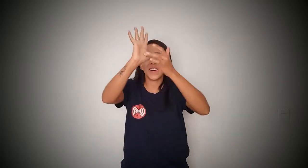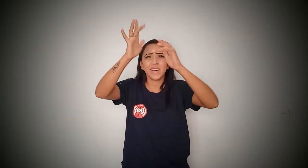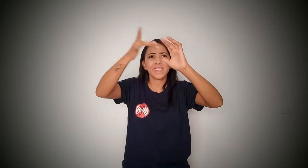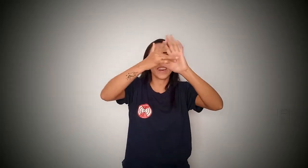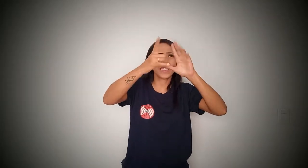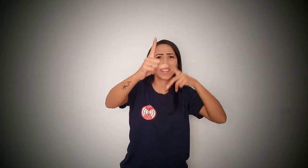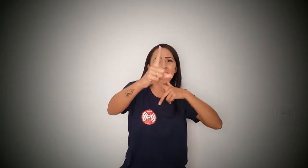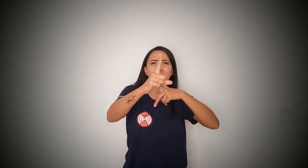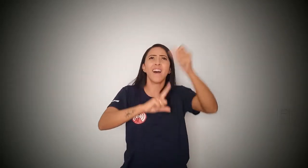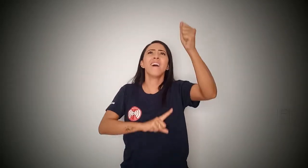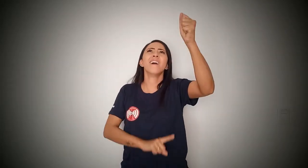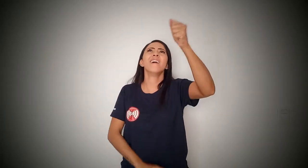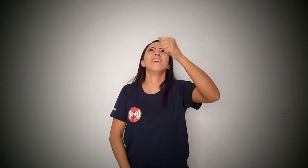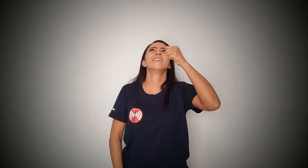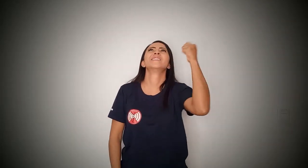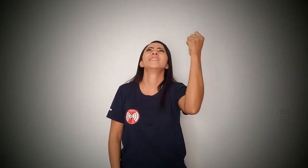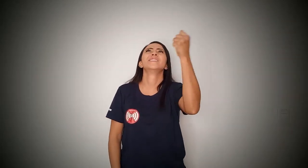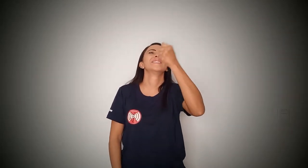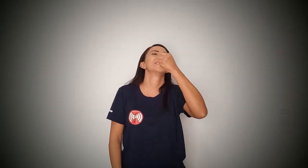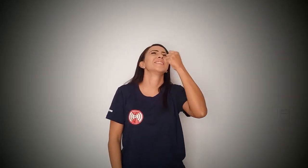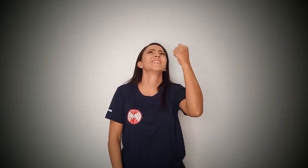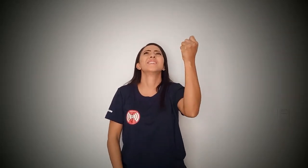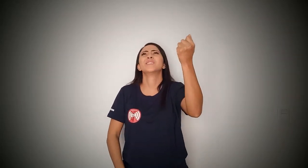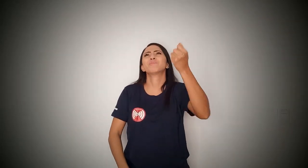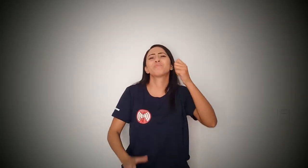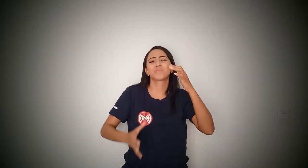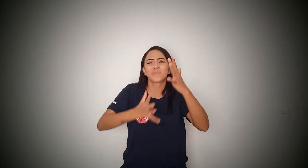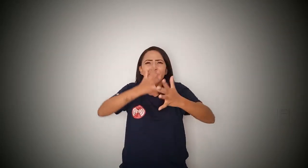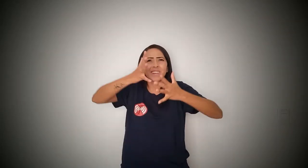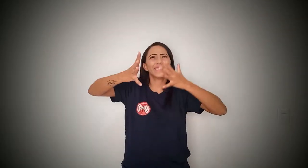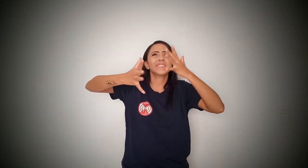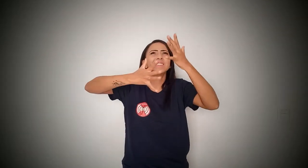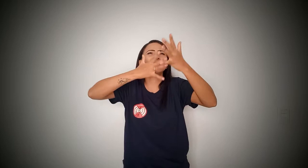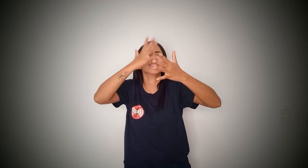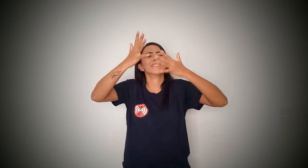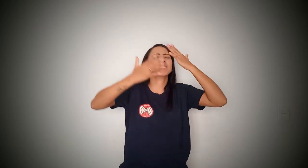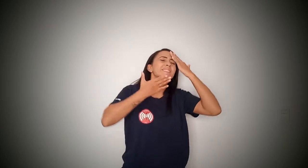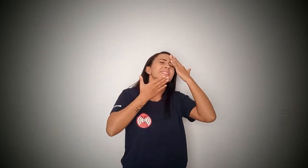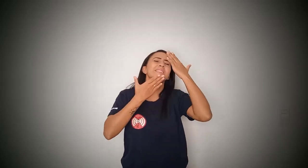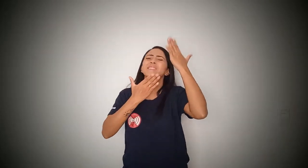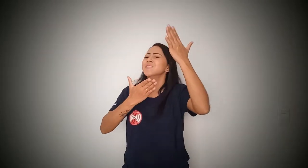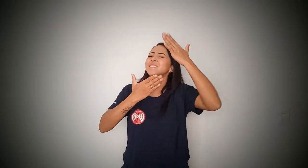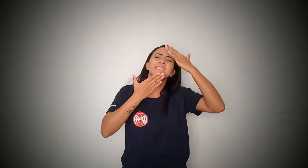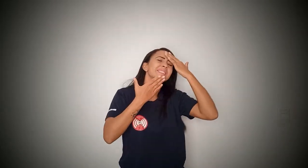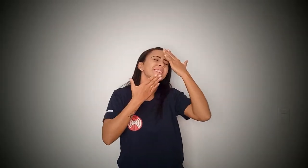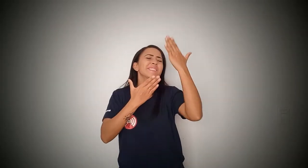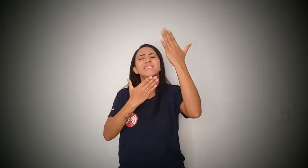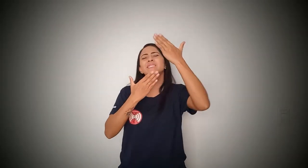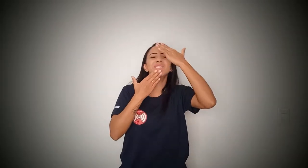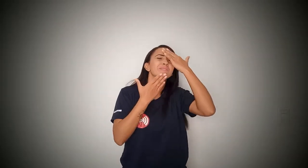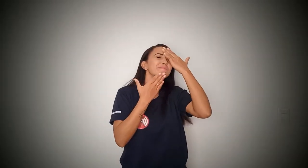Cordeiro venceu. Cantamos aleluia,